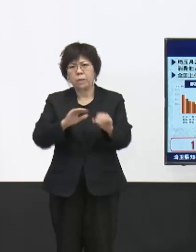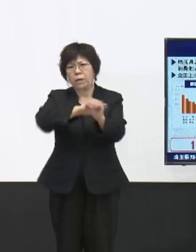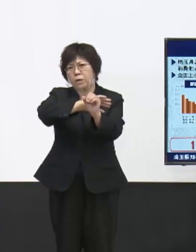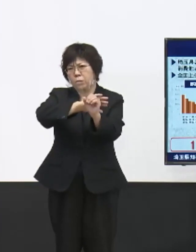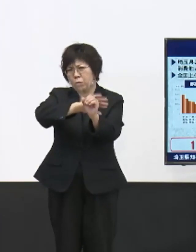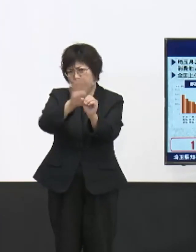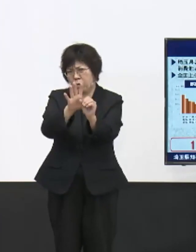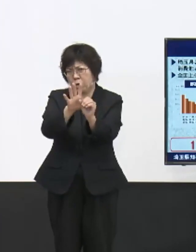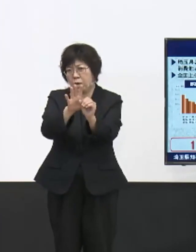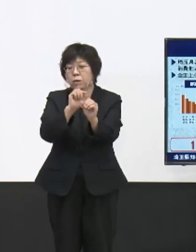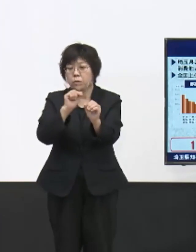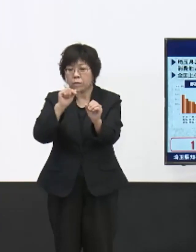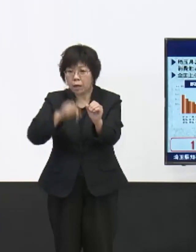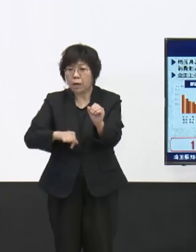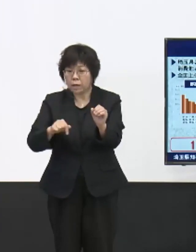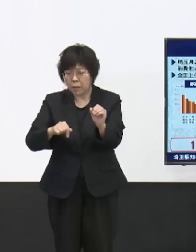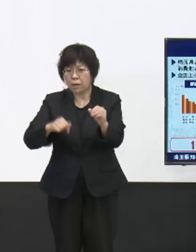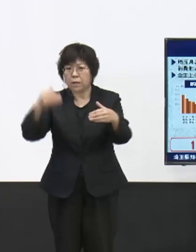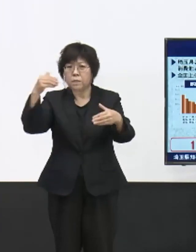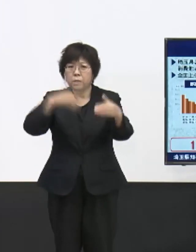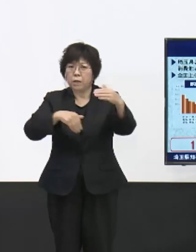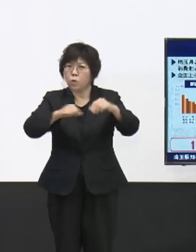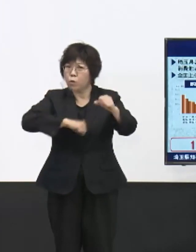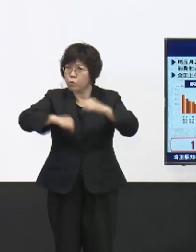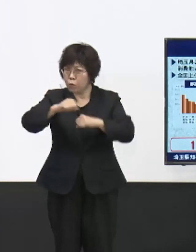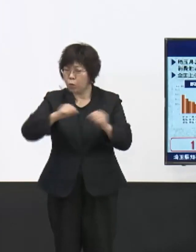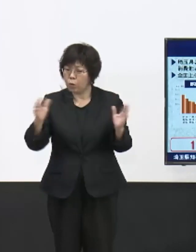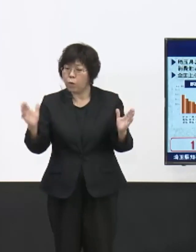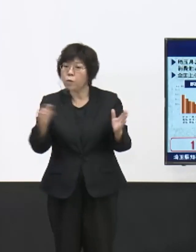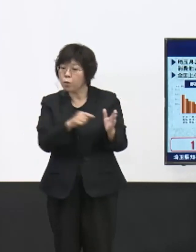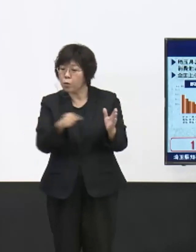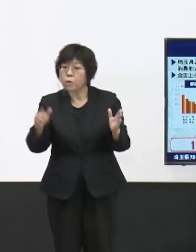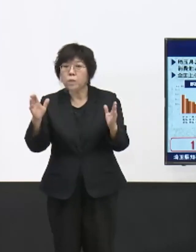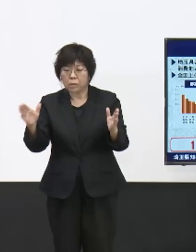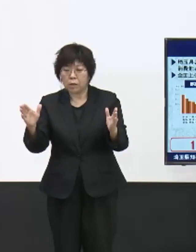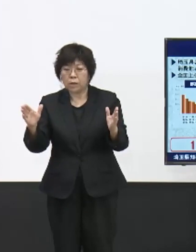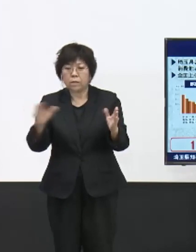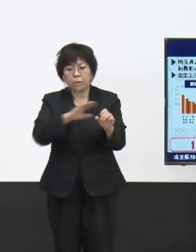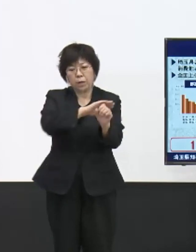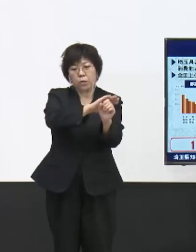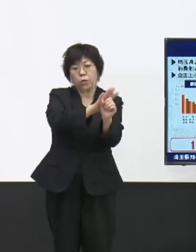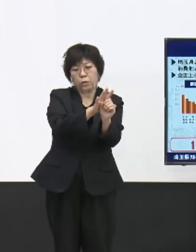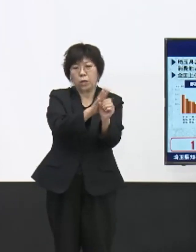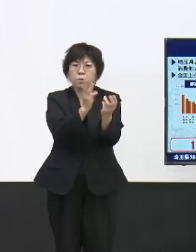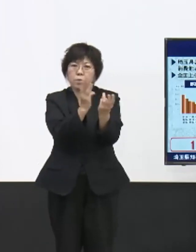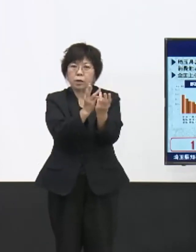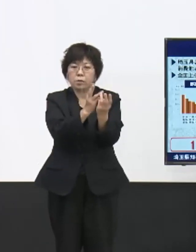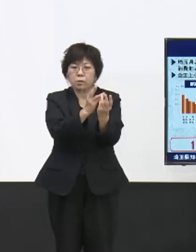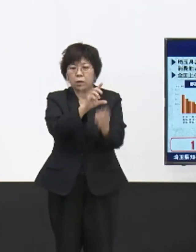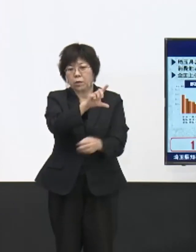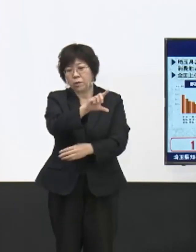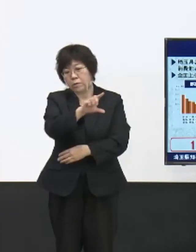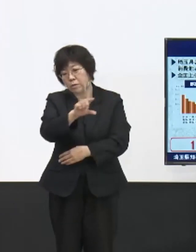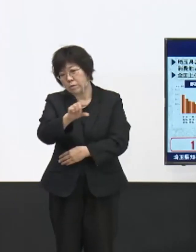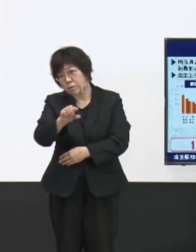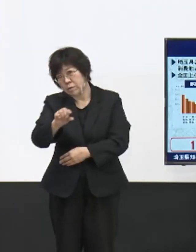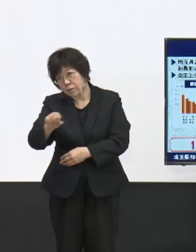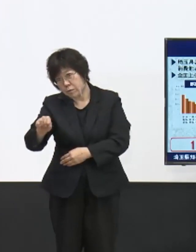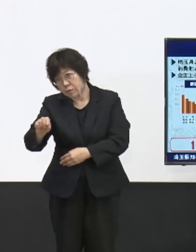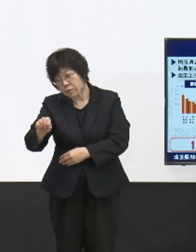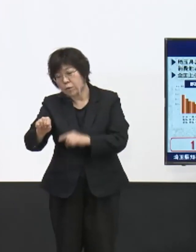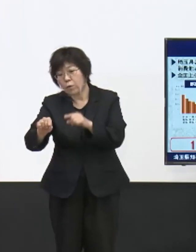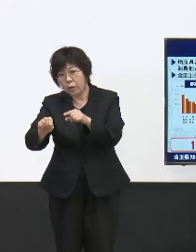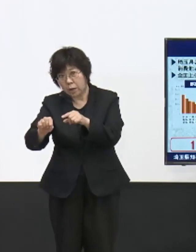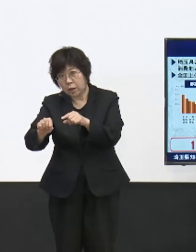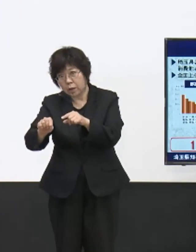戦ということになったわけですが、この選挙期間中はそのコロナの感染者の落ち着きというのが って、まあ、そこが、選挙